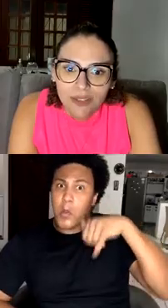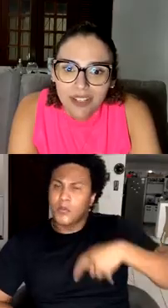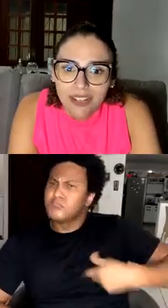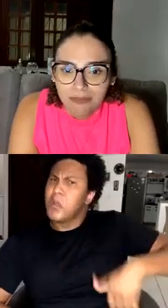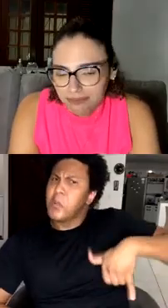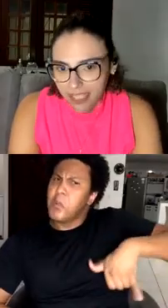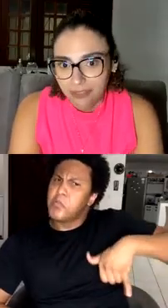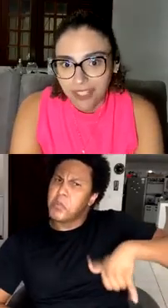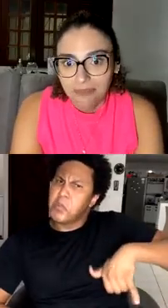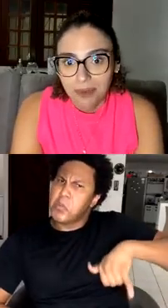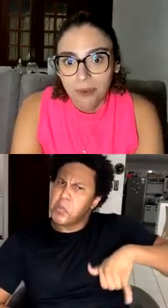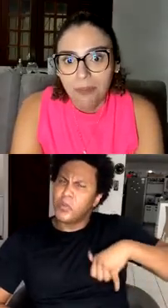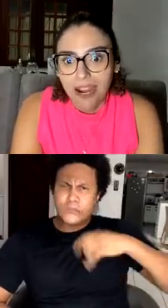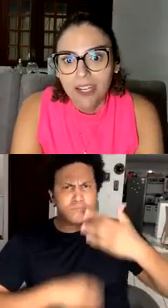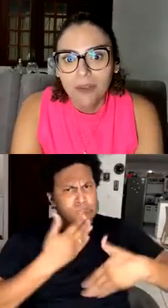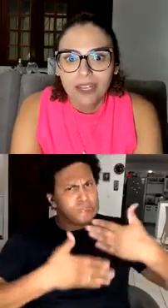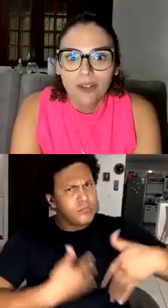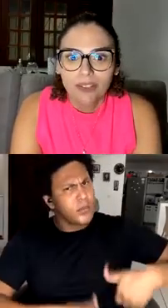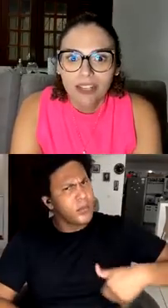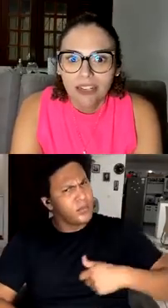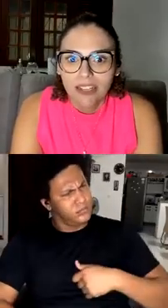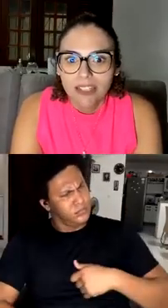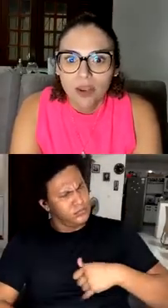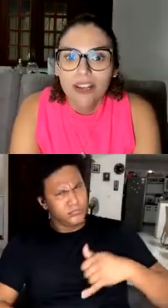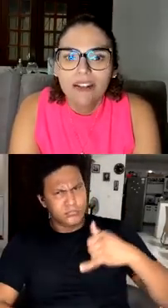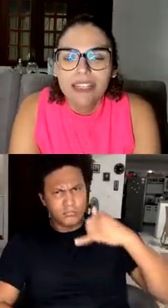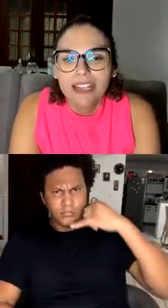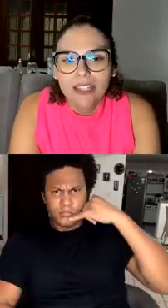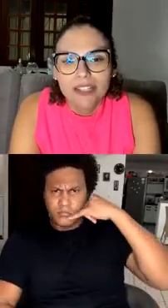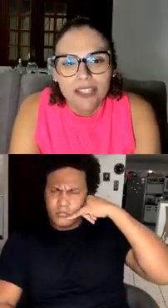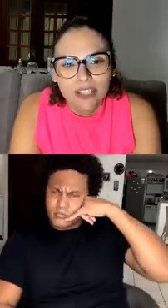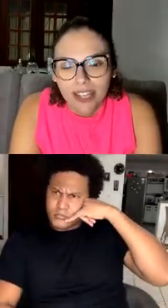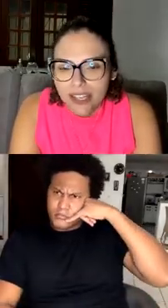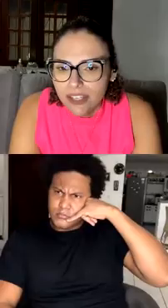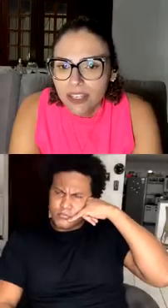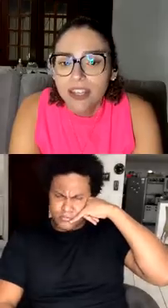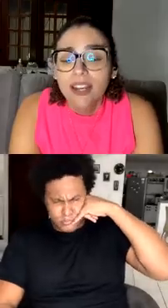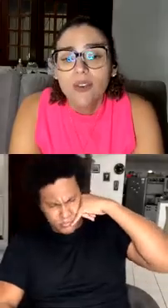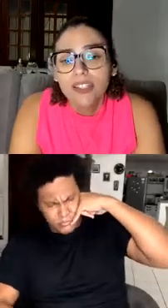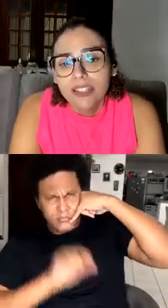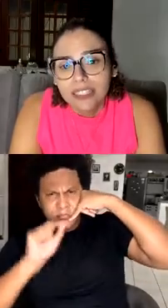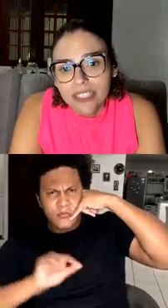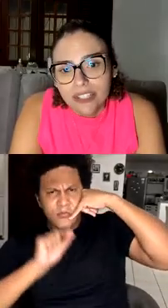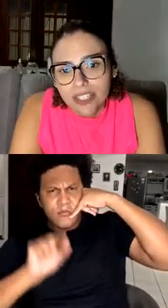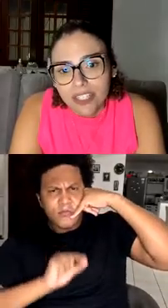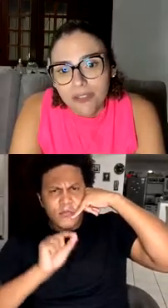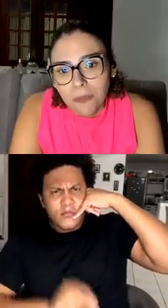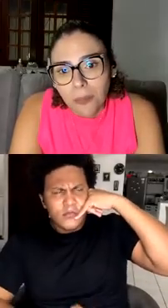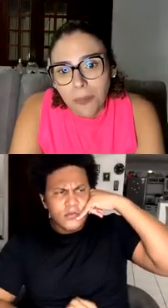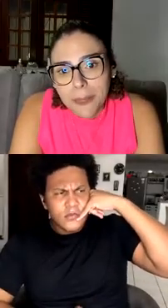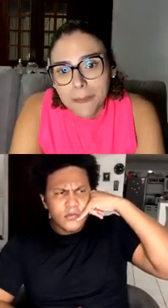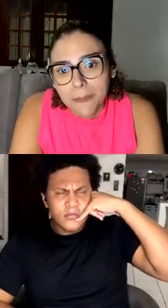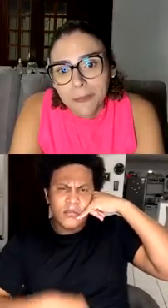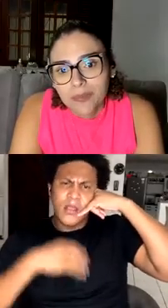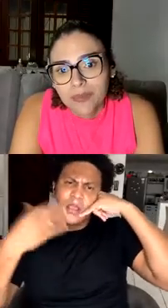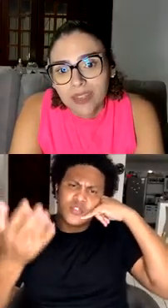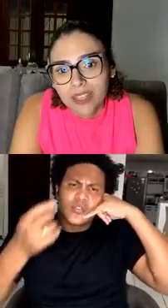Eu fiquei preocupada, porque ligaram da escola, era uma ligação insistente. Quando eu atendi,